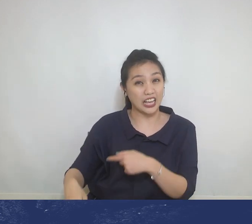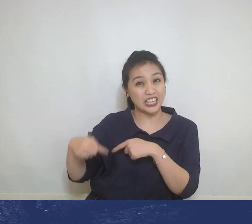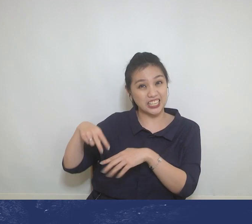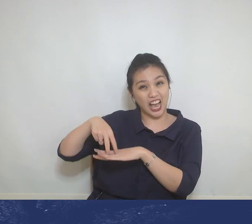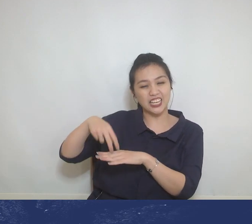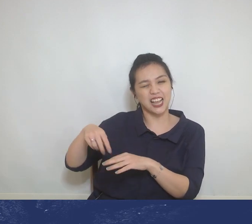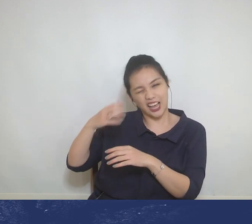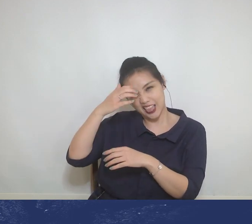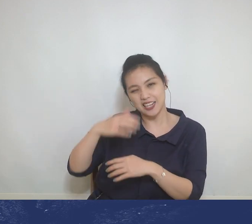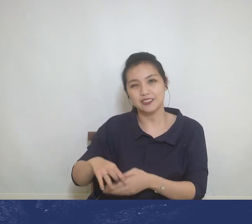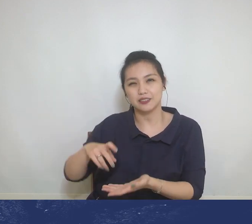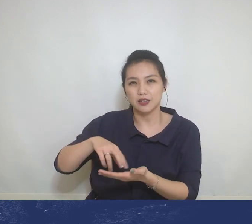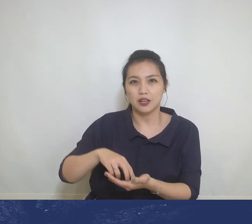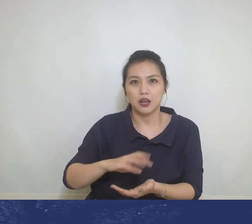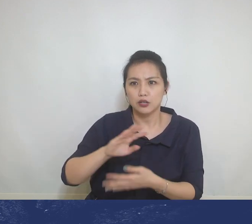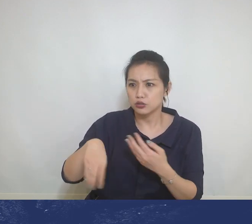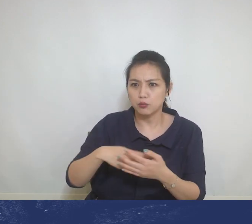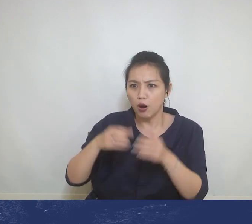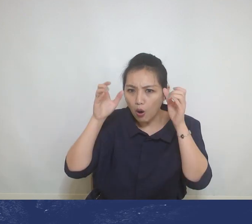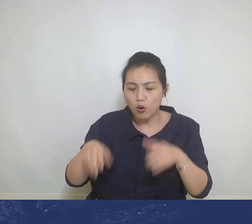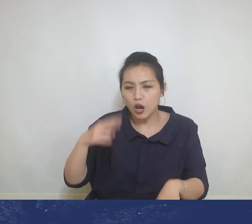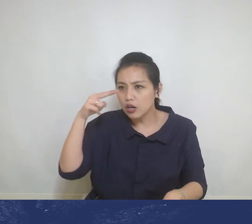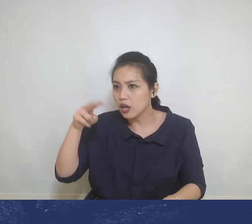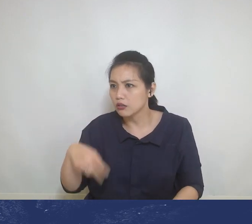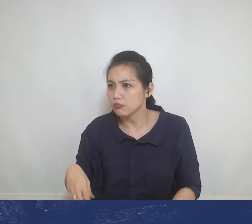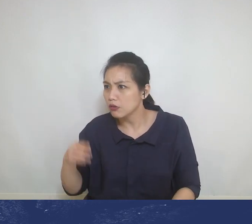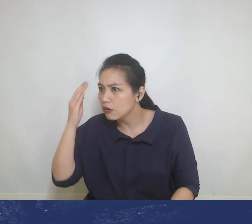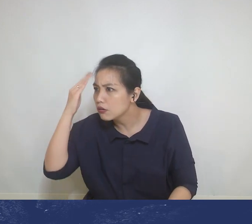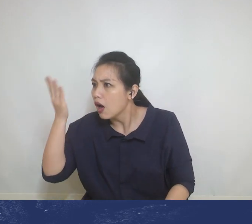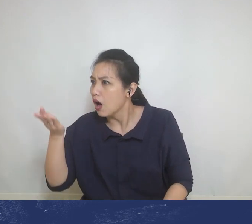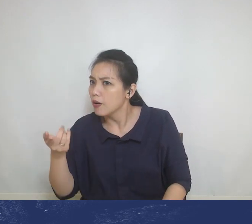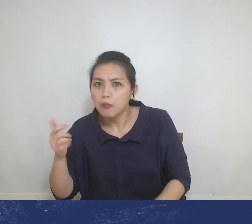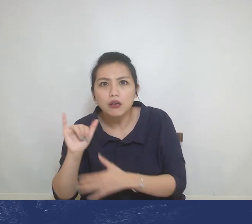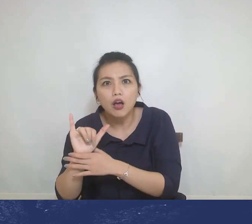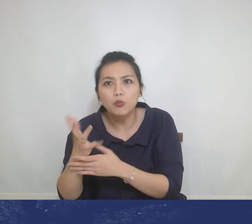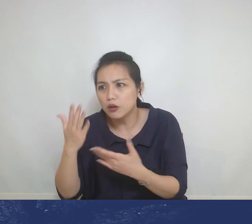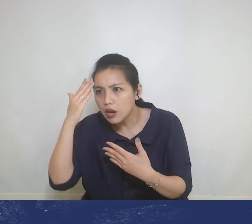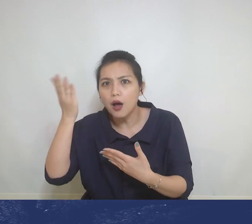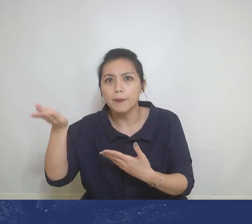Semua mata itu ngelihat ke dia. Kenapa ini? Kemarin enggak apa-apa.